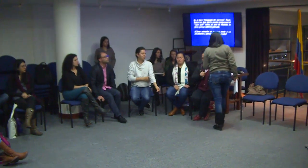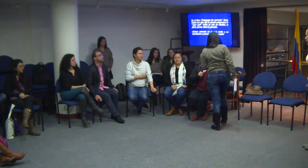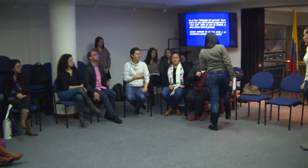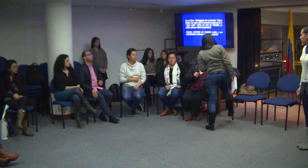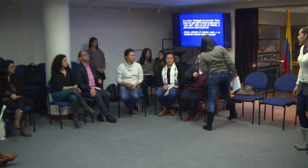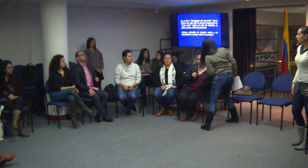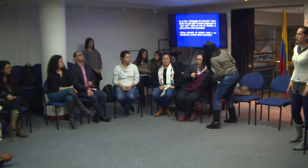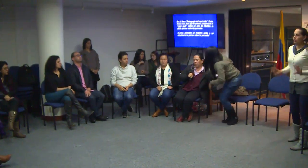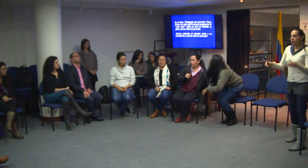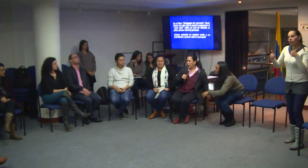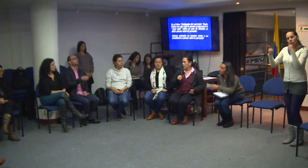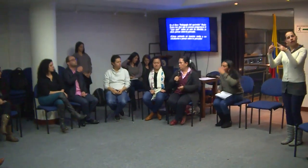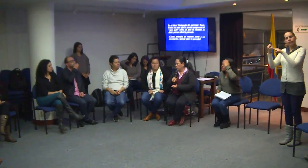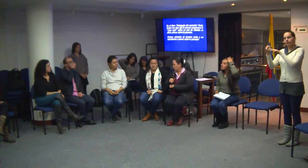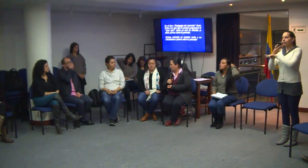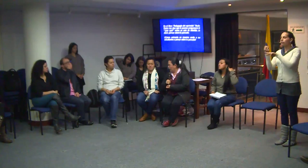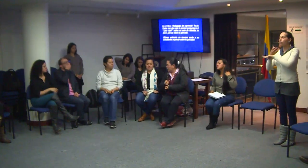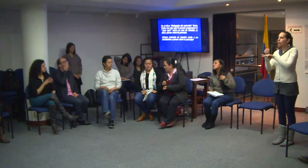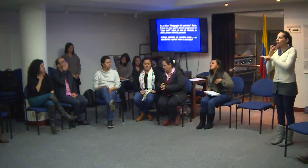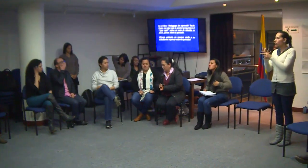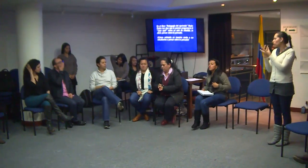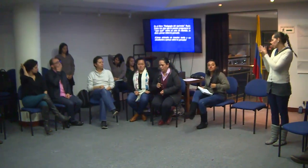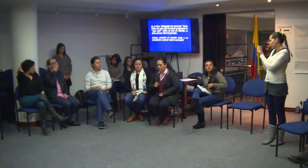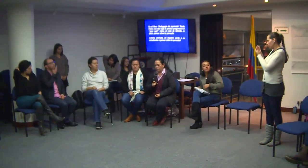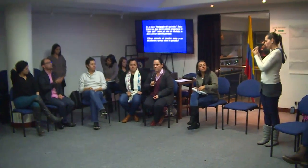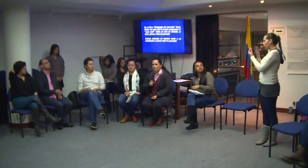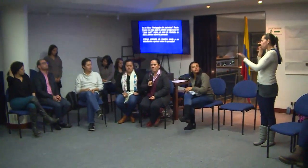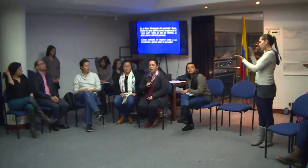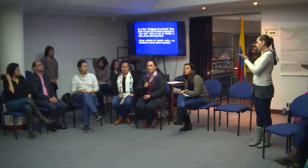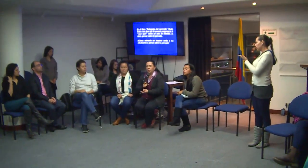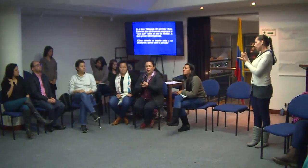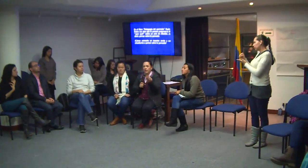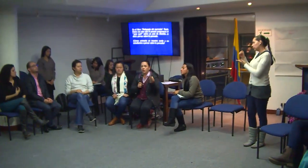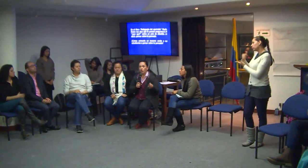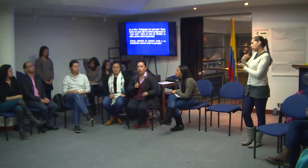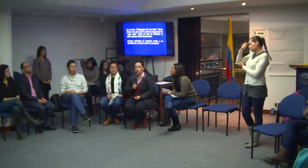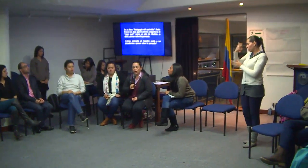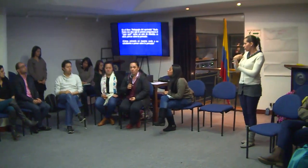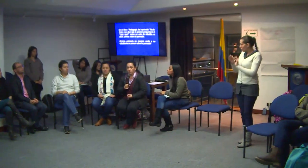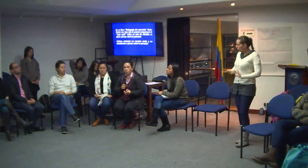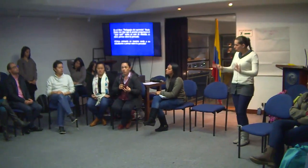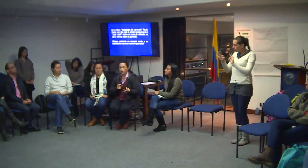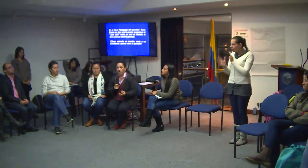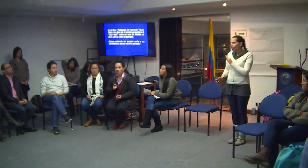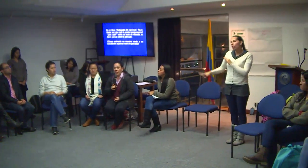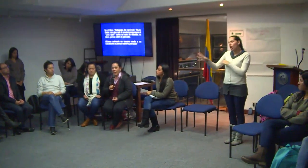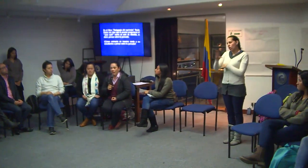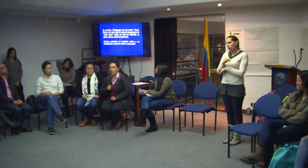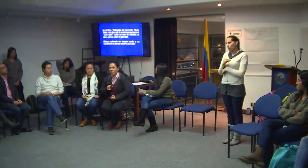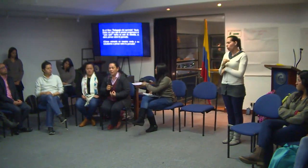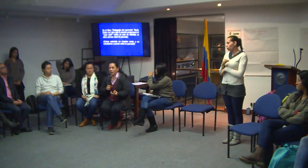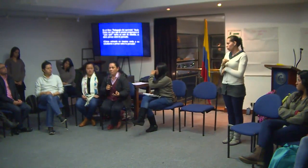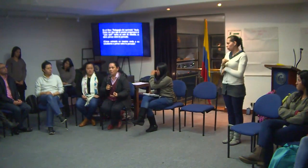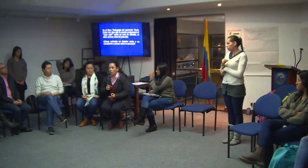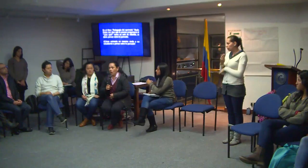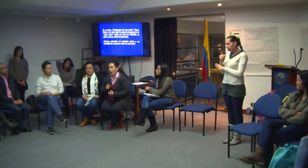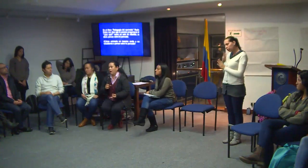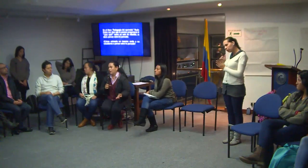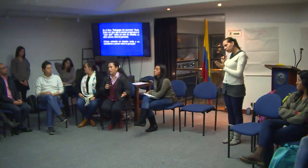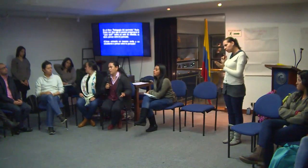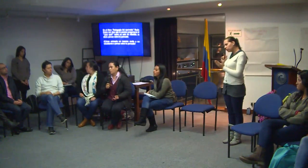Bueno, maestros, muchas gracias, porque pues sí me parece importante que todos tengamos un poco de ese